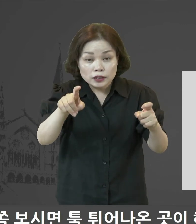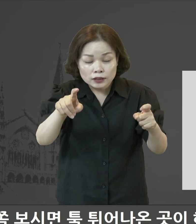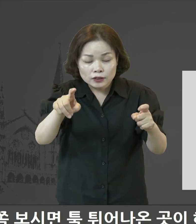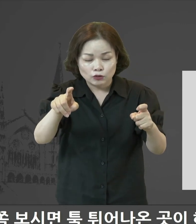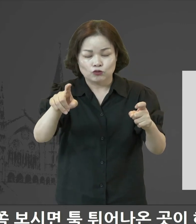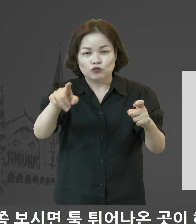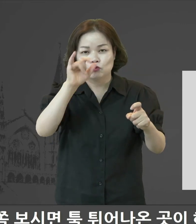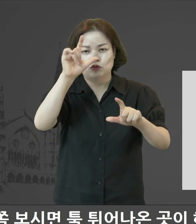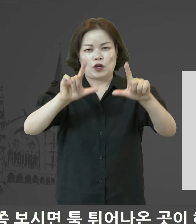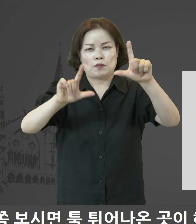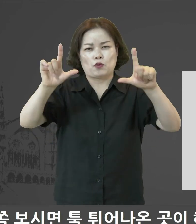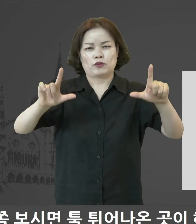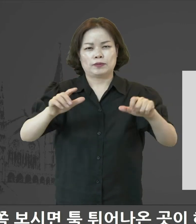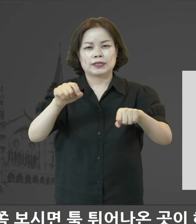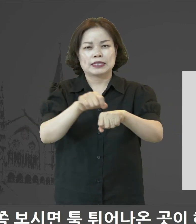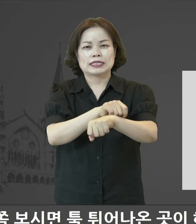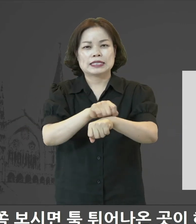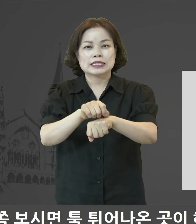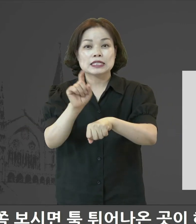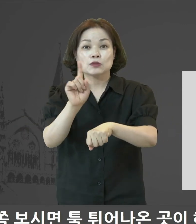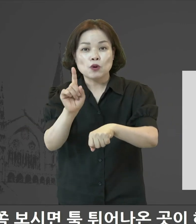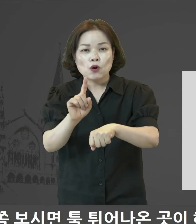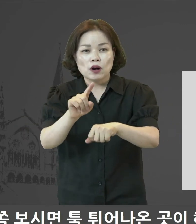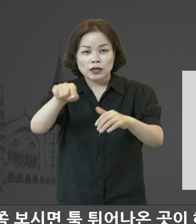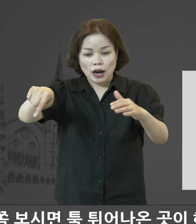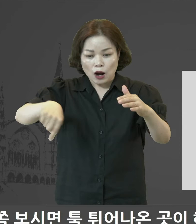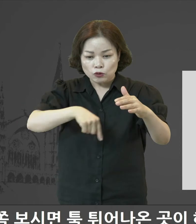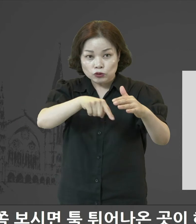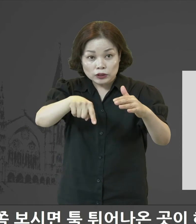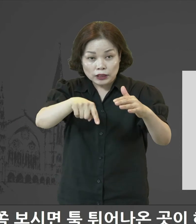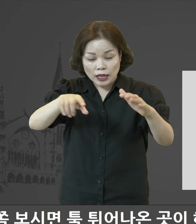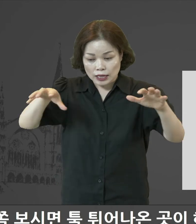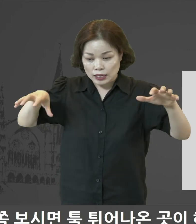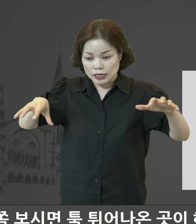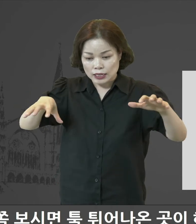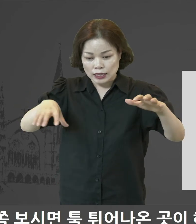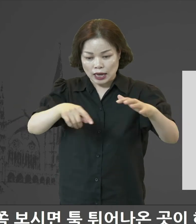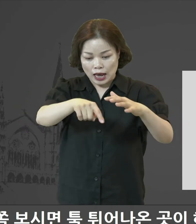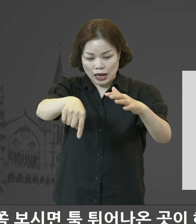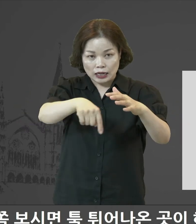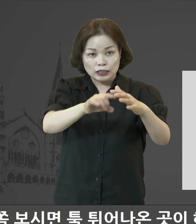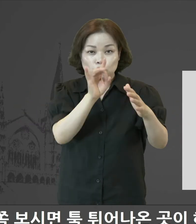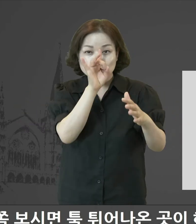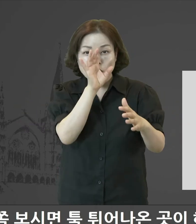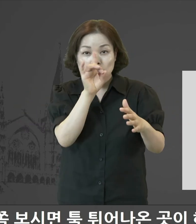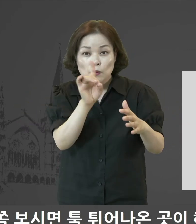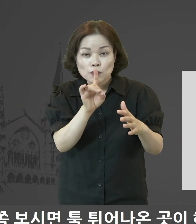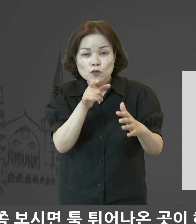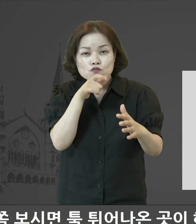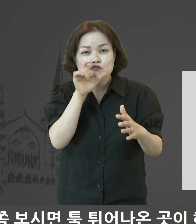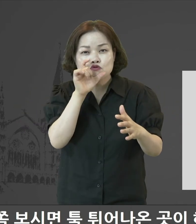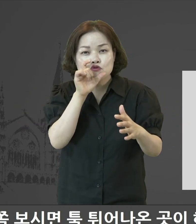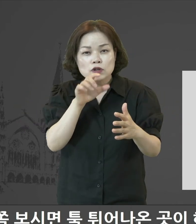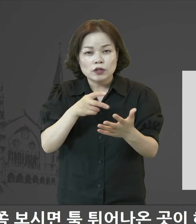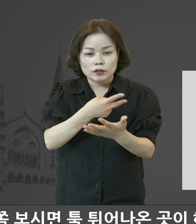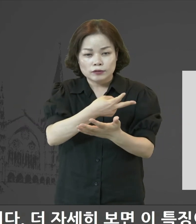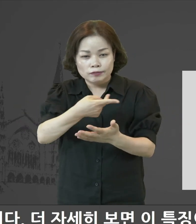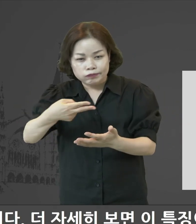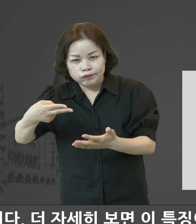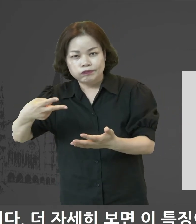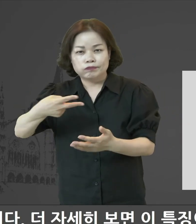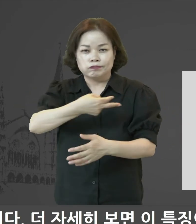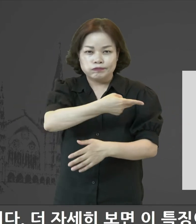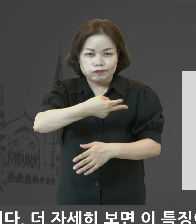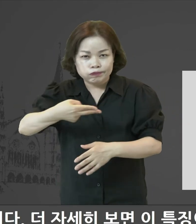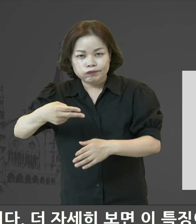해로궁이에요. 모습이에요. 이게 특징이 뭐냐면 가운데 풀장이 있었습니다. 연못, 풀장이라고 해야 되나? 연못? 뭐라 해야 되나? 인공 이렇게 이런 이게